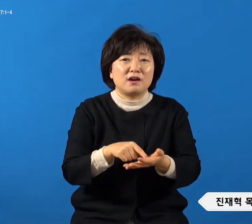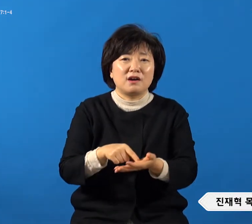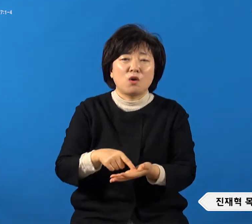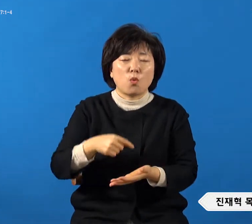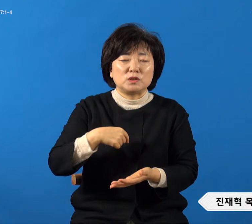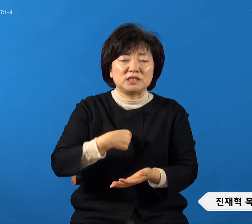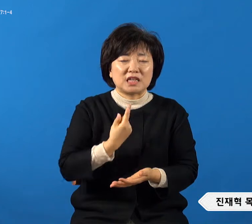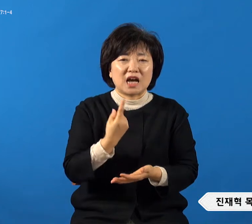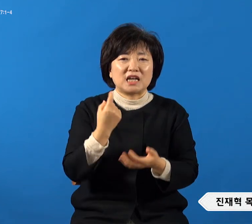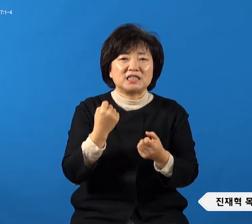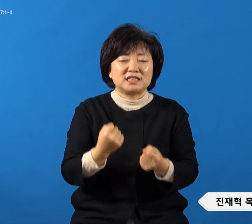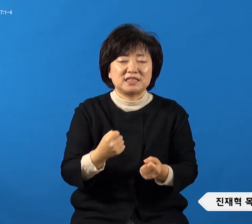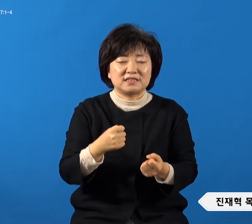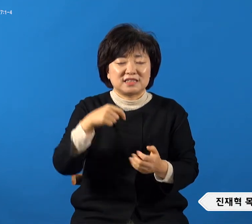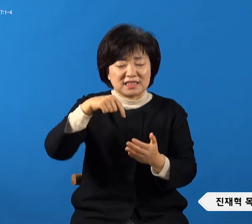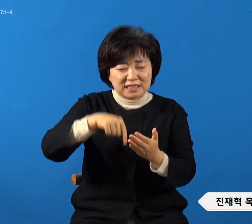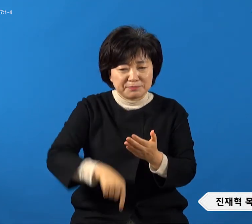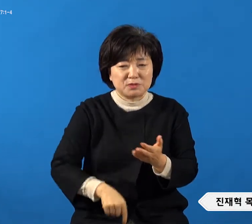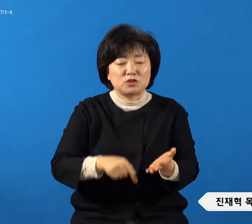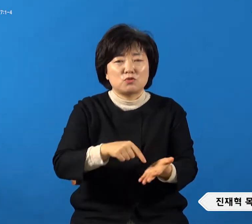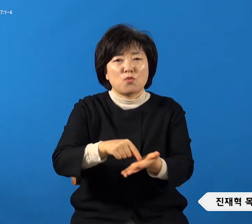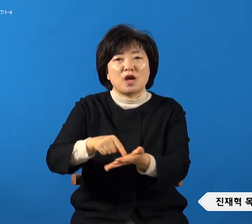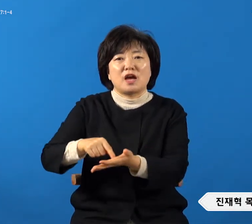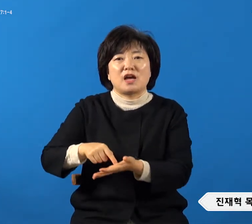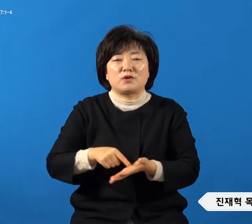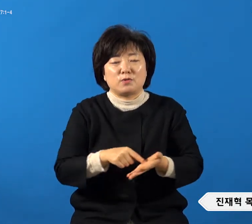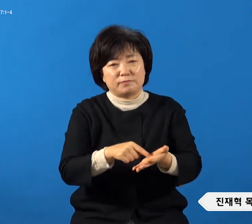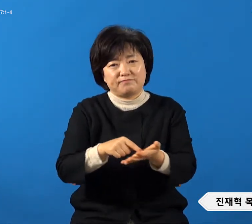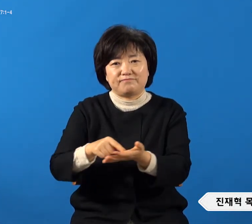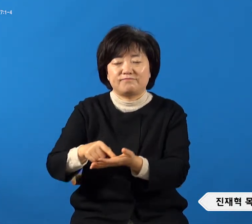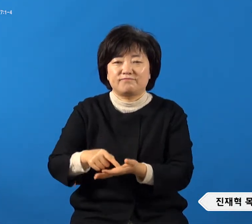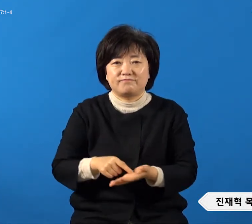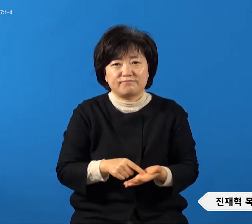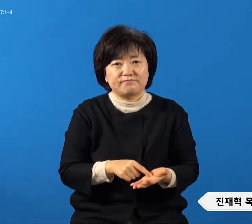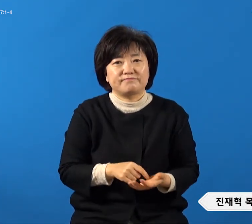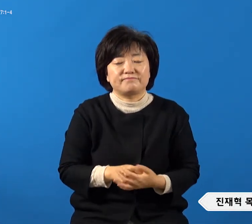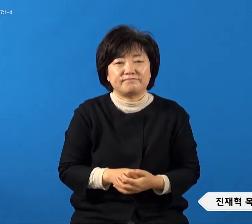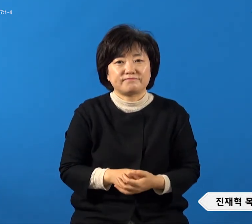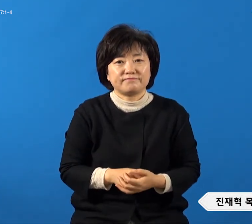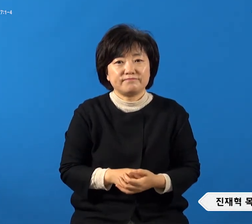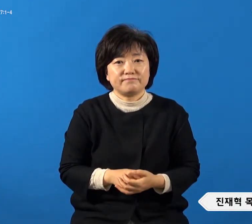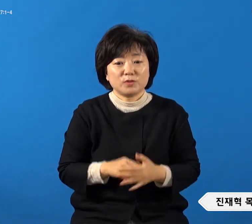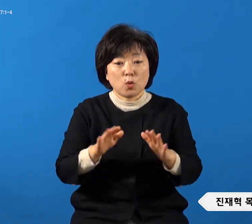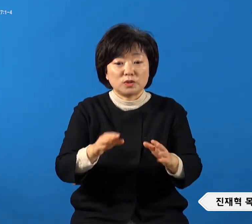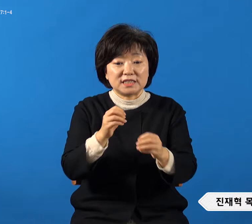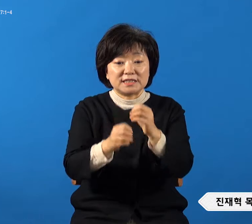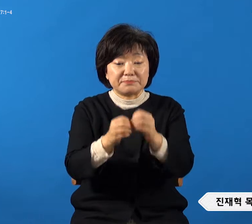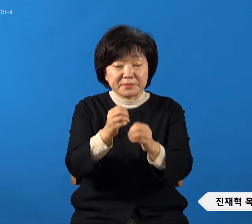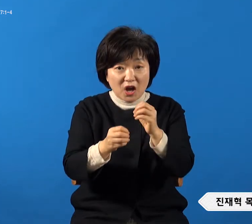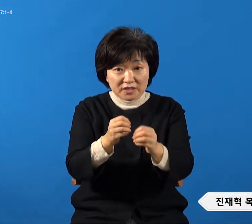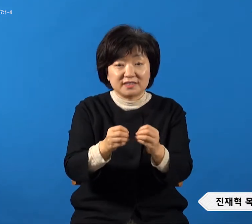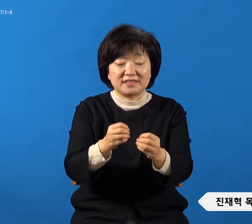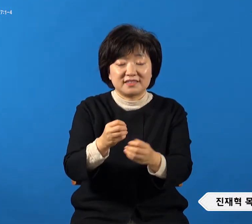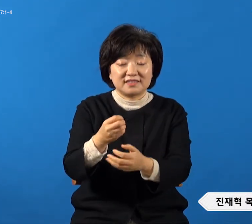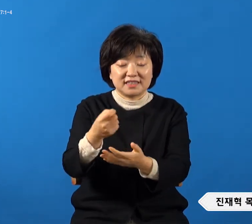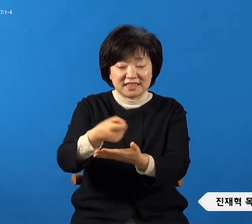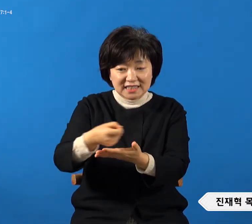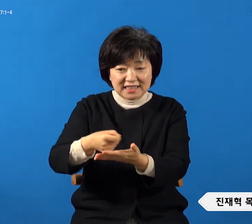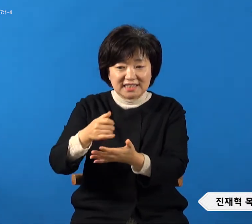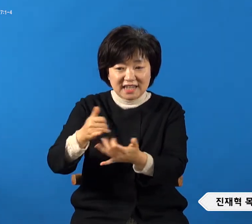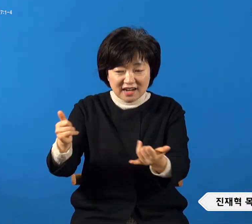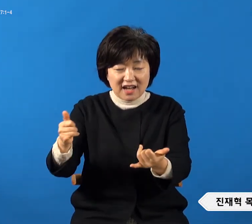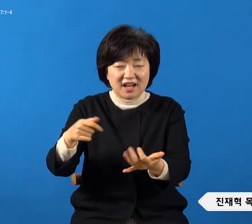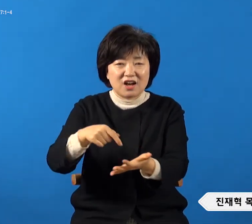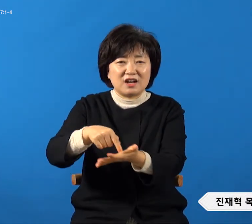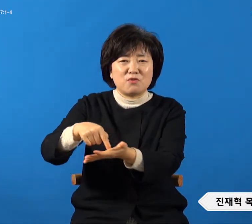우리는 혼자 있는 깊은 외로움을 경험해 보기도 합니다. 오늘 시편 기자가 그런 외로움